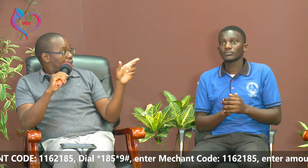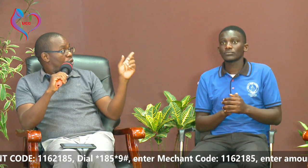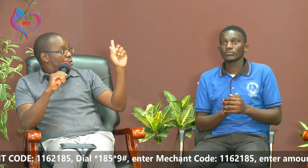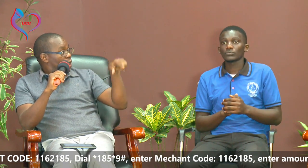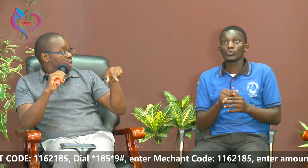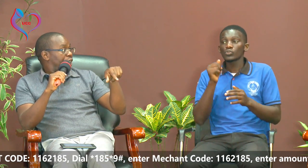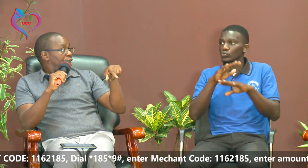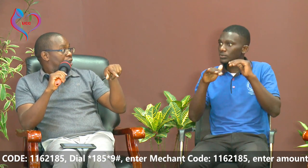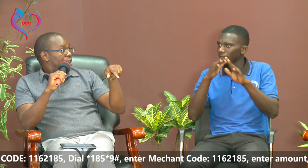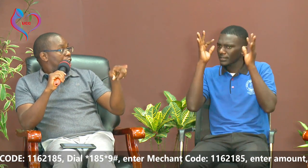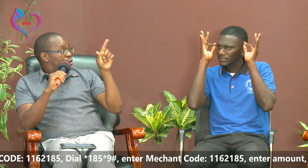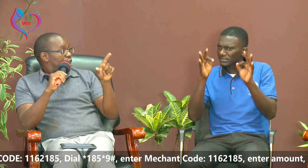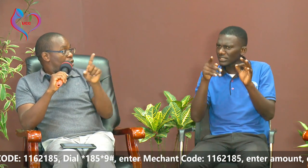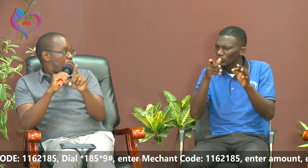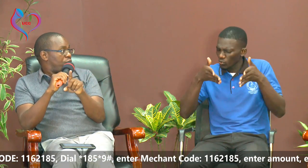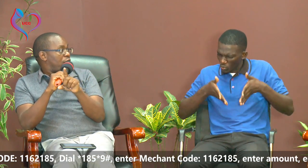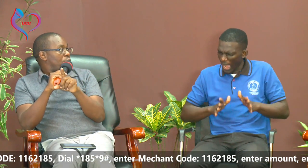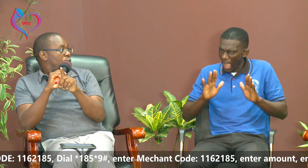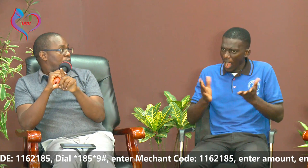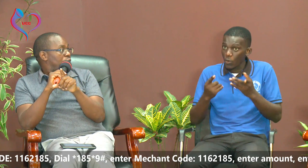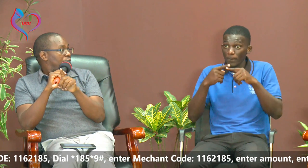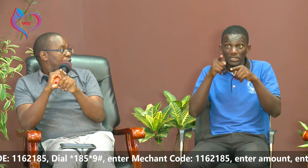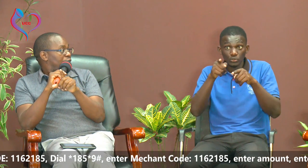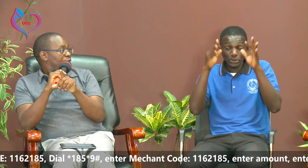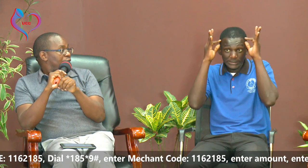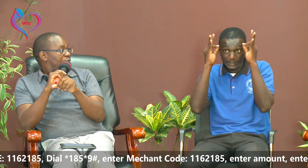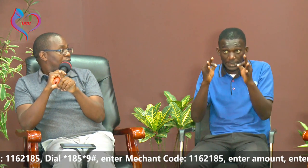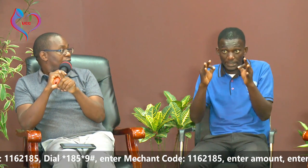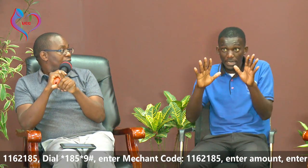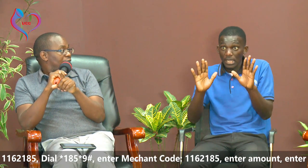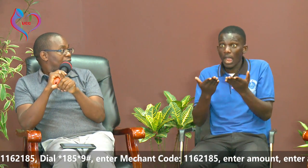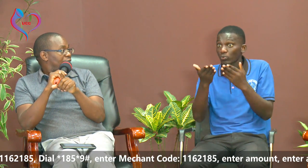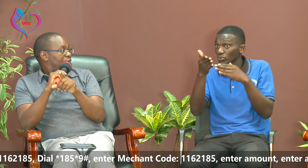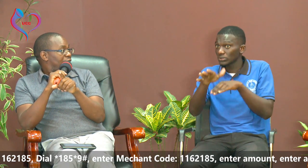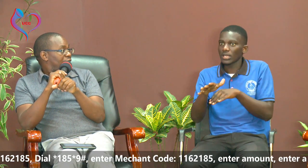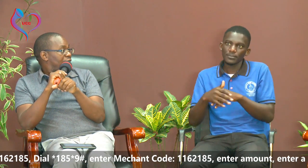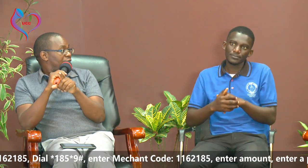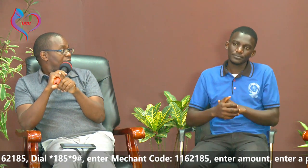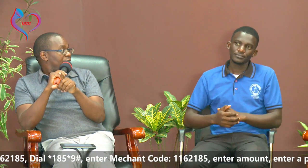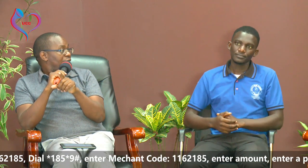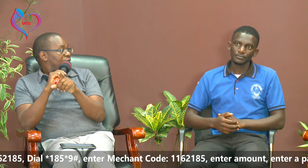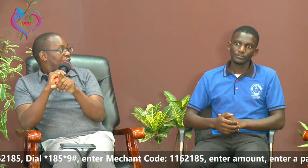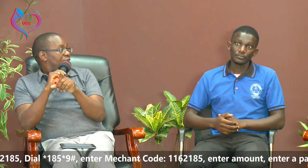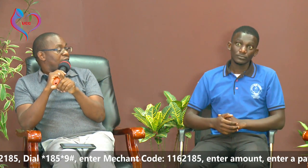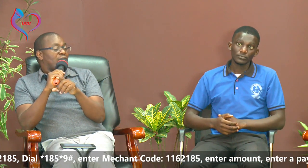tuwasalawo obuwajja naye osalawo bw'ovaawo omwogezi ayogera ku lunaku lw'ofudde talina buyinza bukyusa